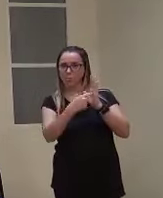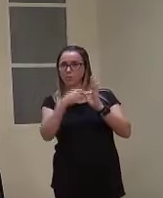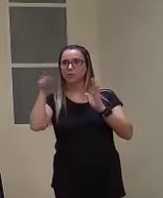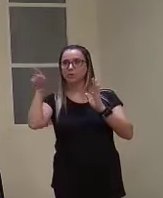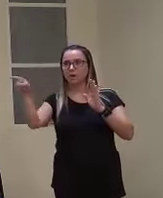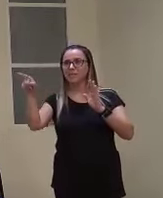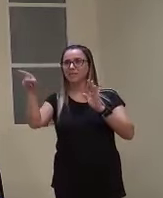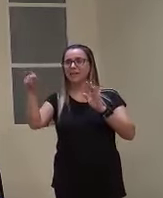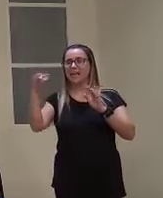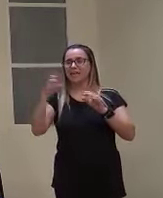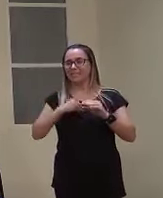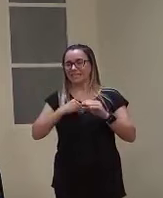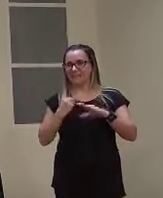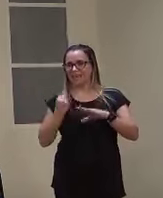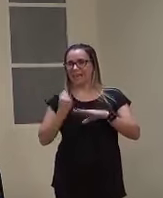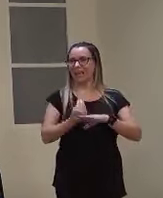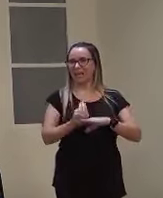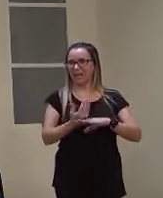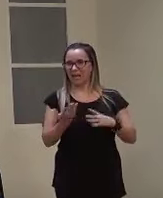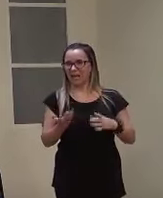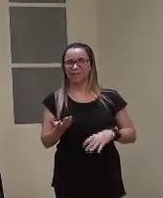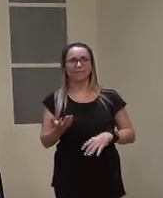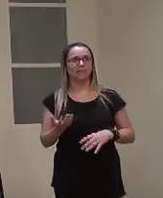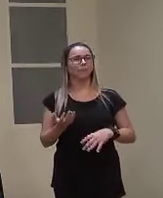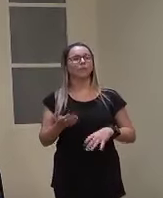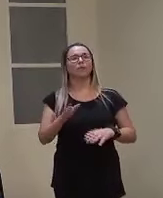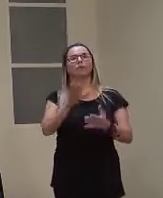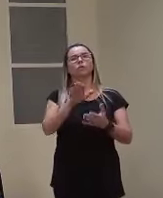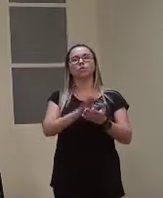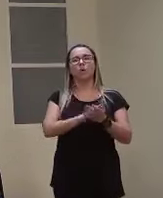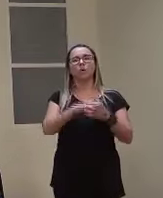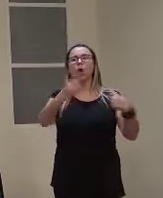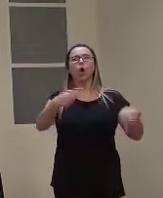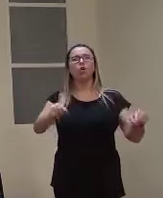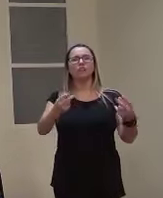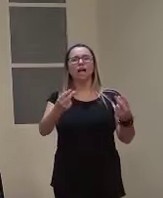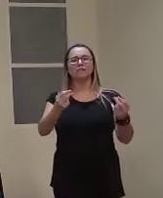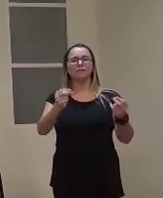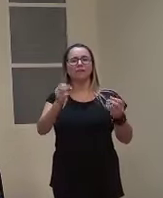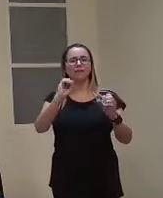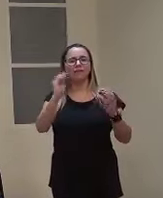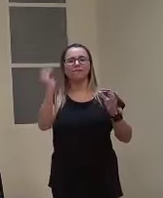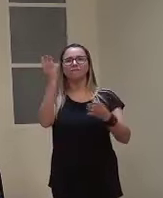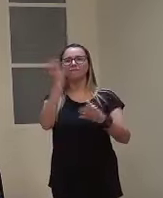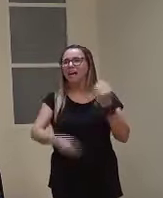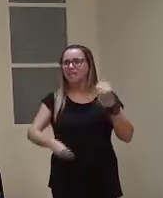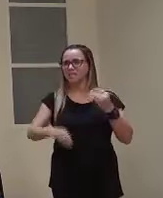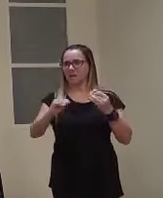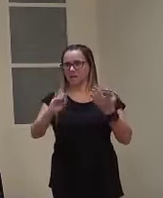lógico respecto de lo que no anda hay un educador